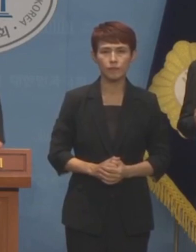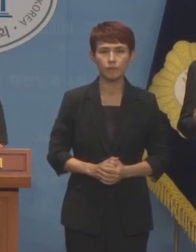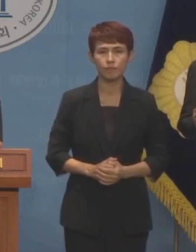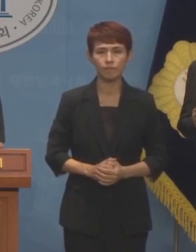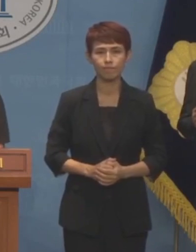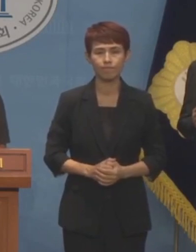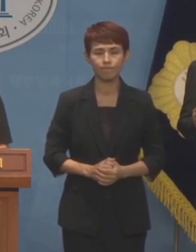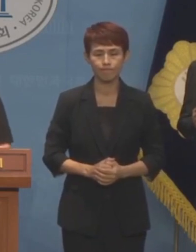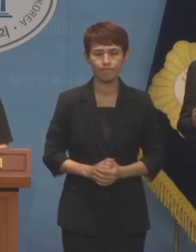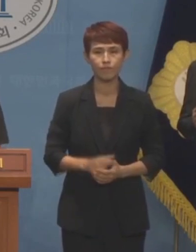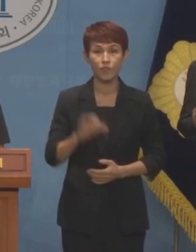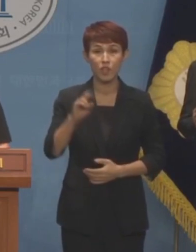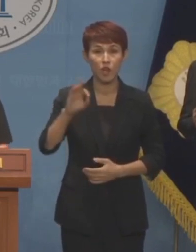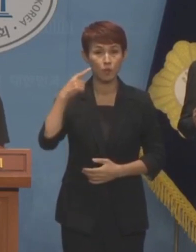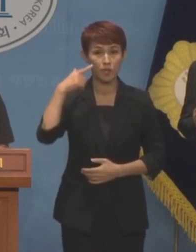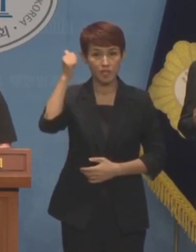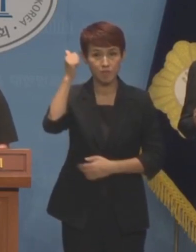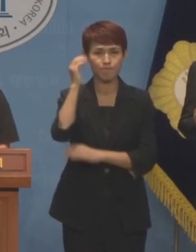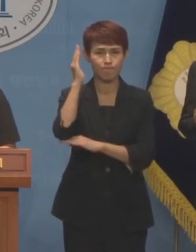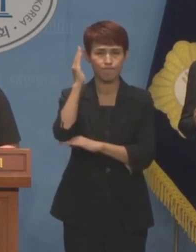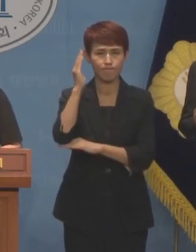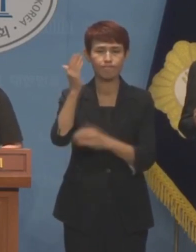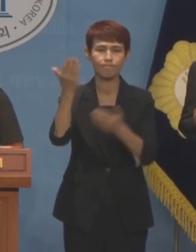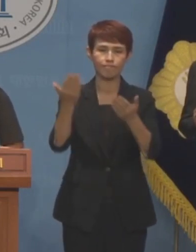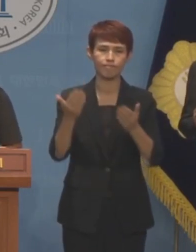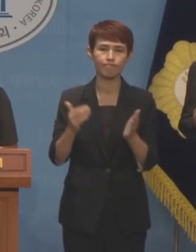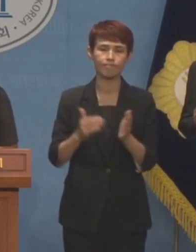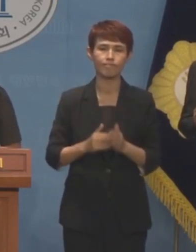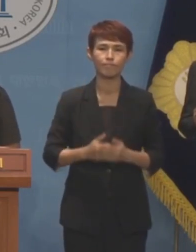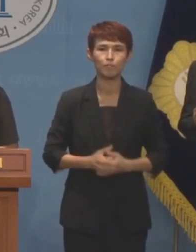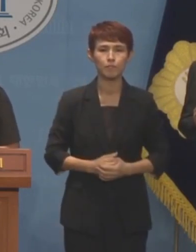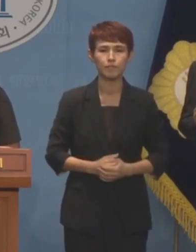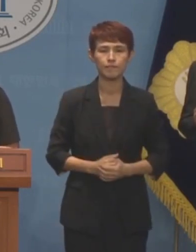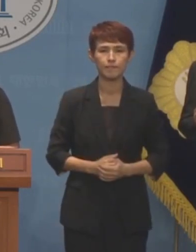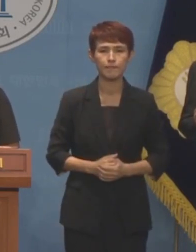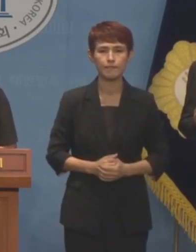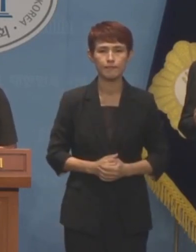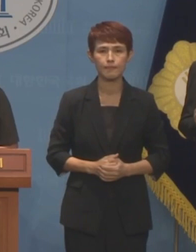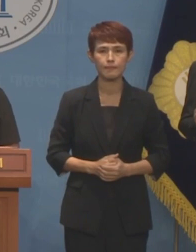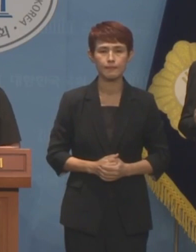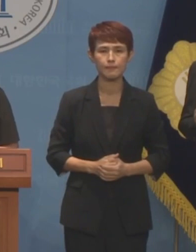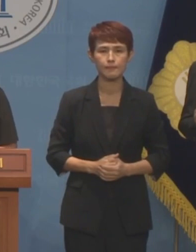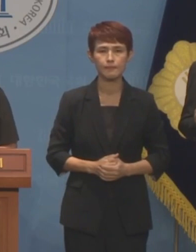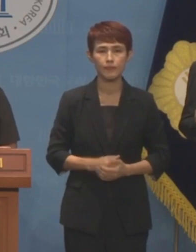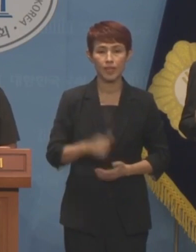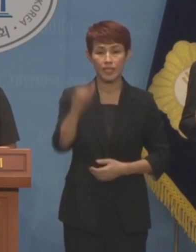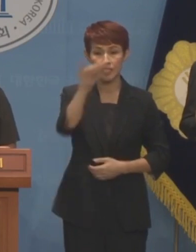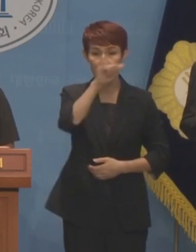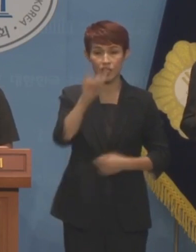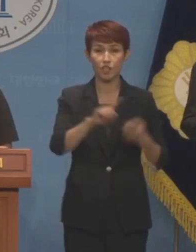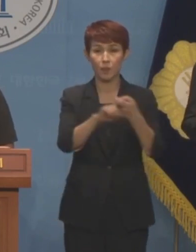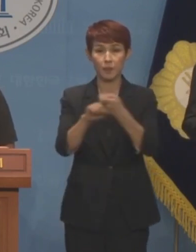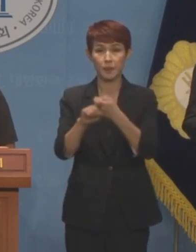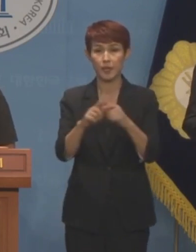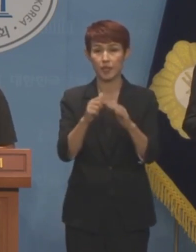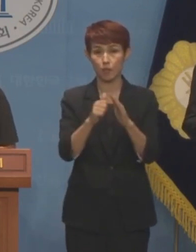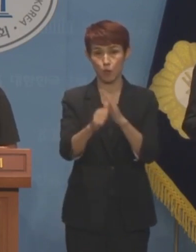네, 양희삼 목사님의 절절한 호소를 들었습니다. 네, 다음은 을드레연대 박창진